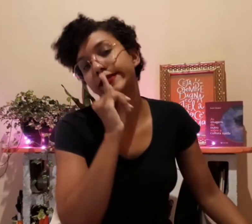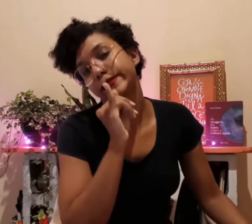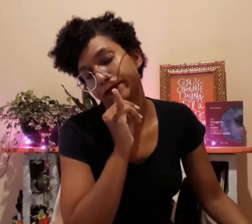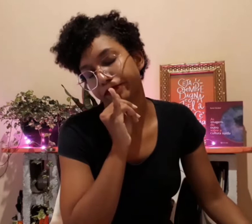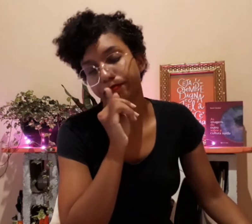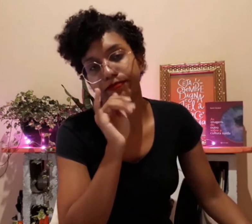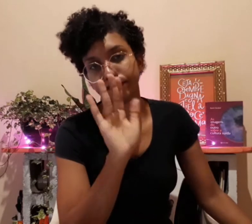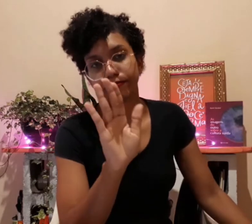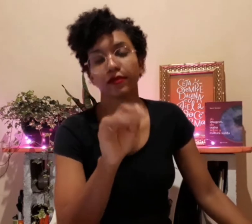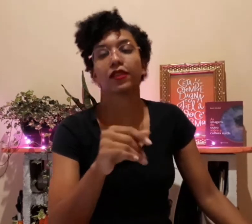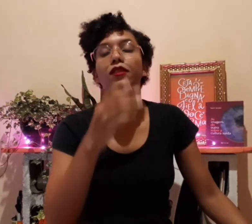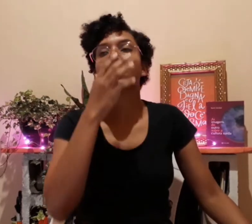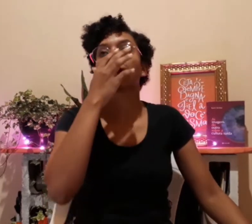Vou dar outro exemplo.